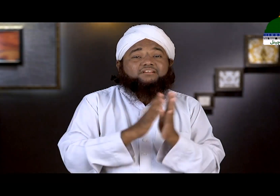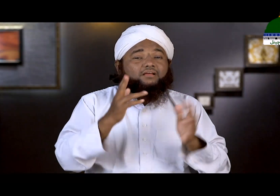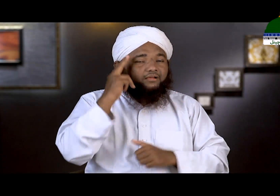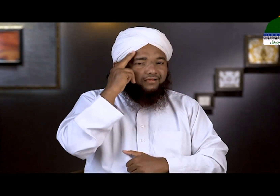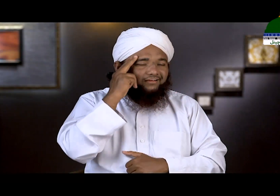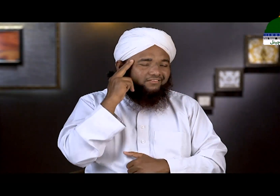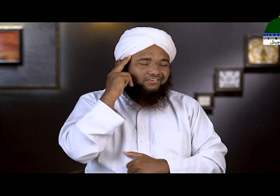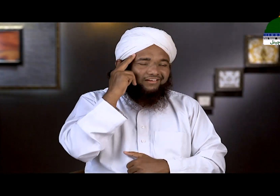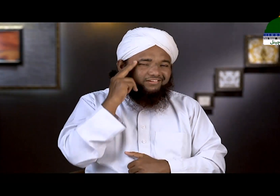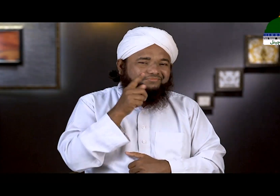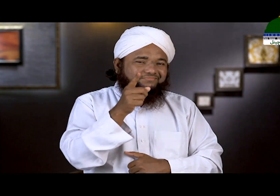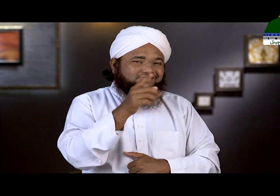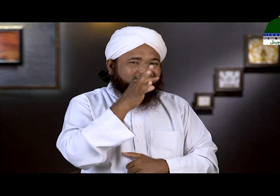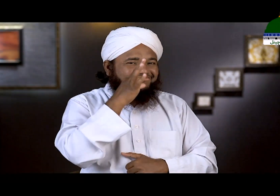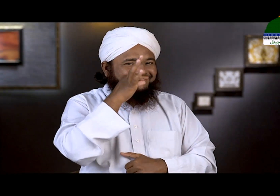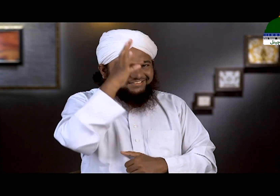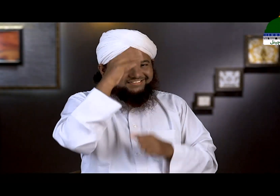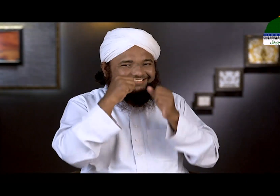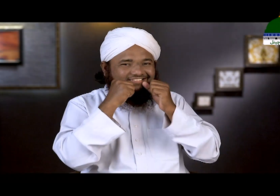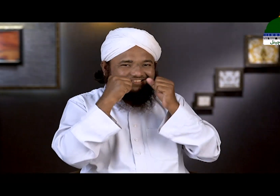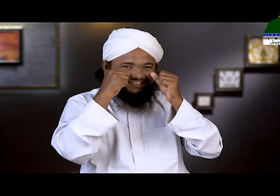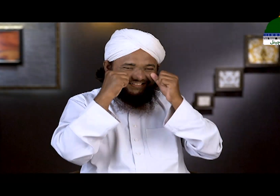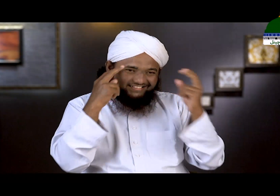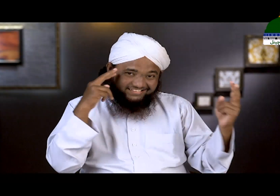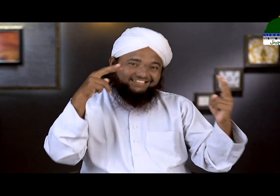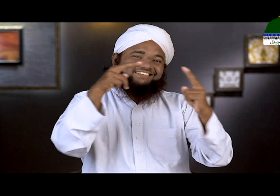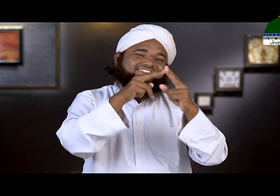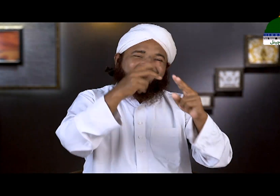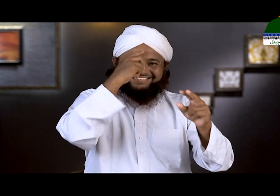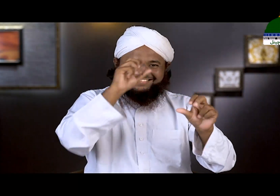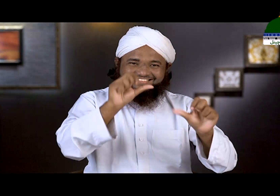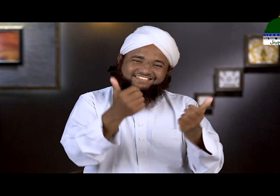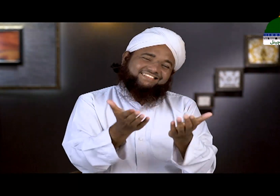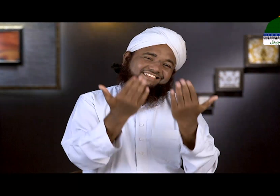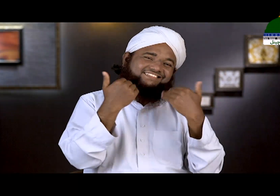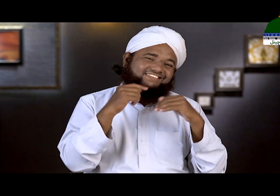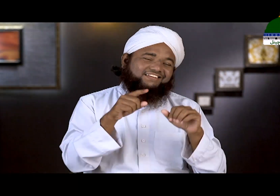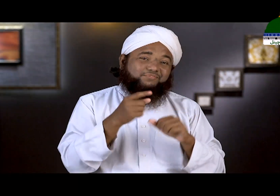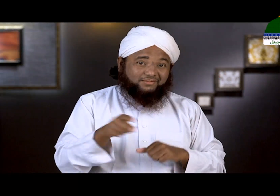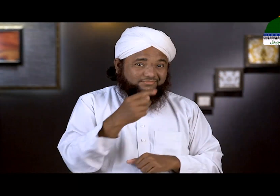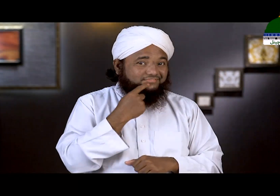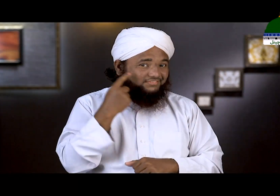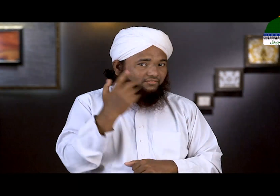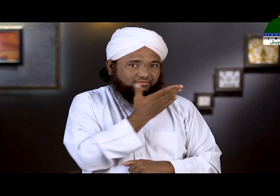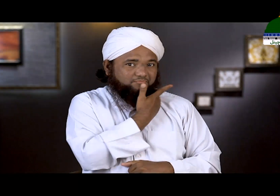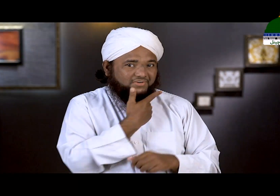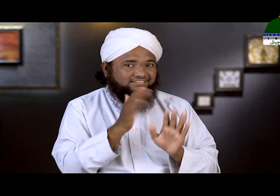کی برکت سے خواب میں دیدار مصطفیٰ صلی اللہ علیہ وسلم نصیب ہوتا ہے، بلکہ بعض